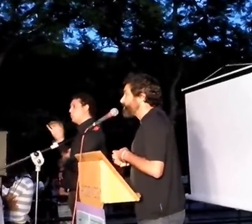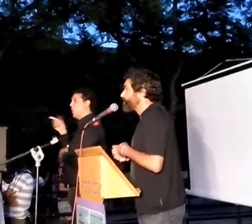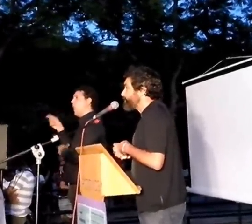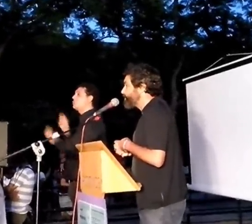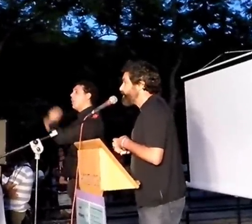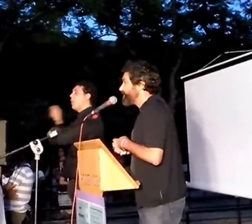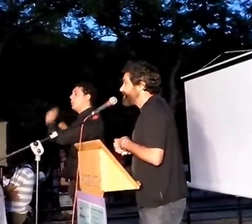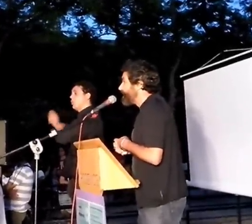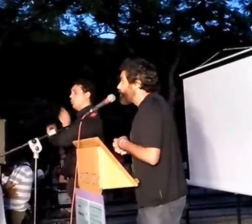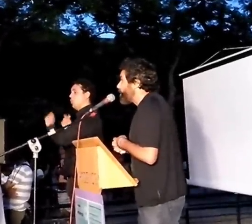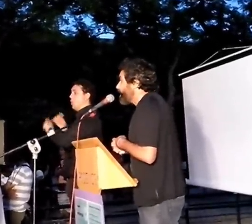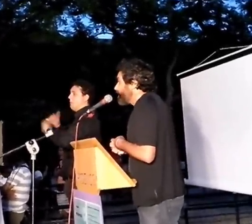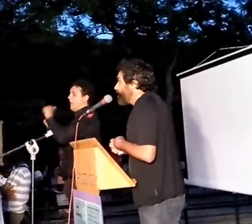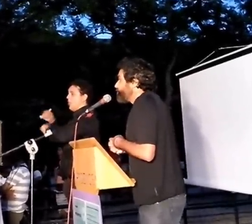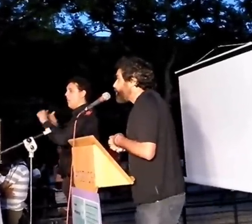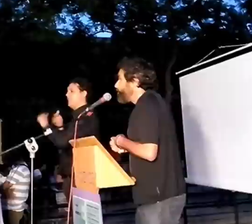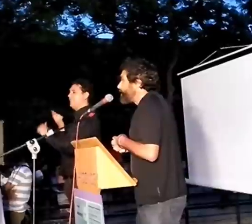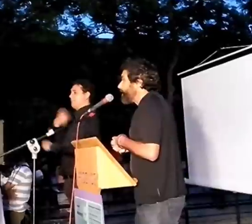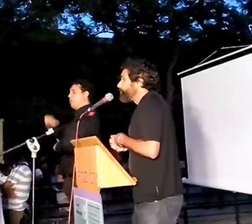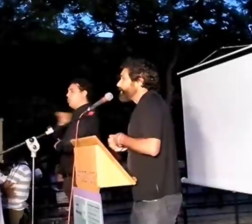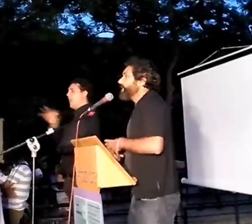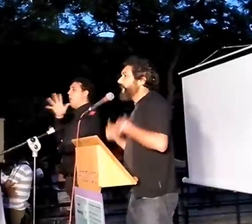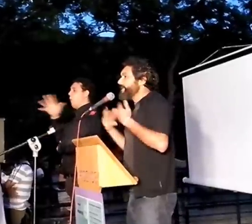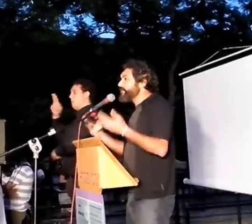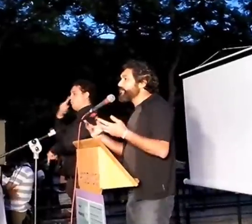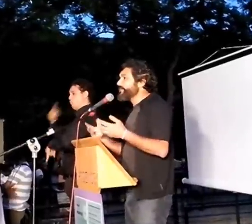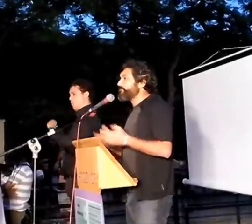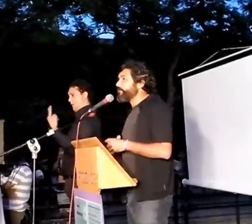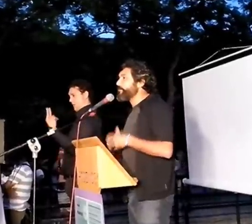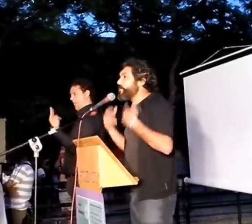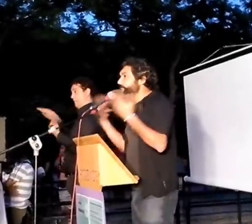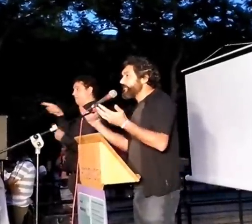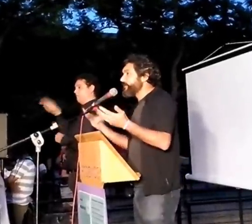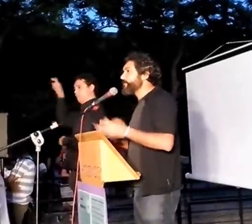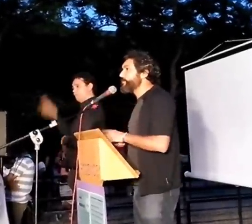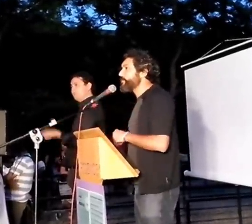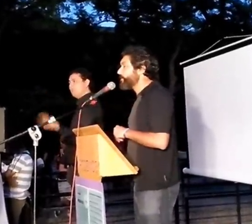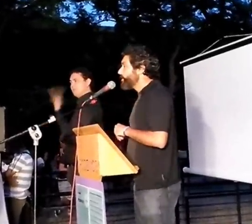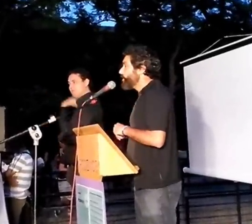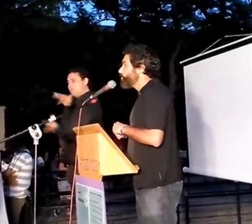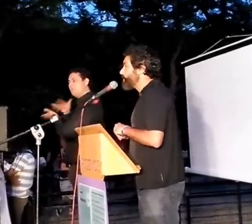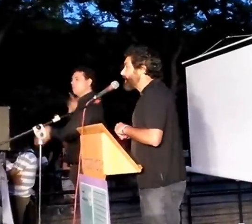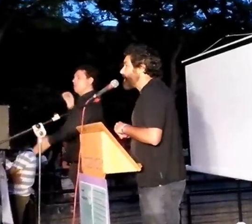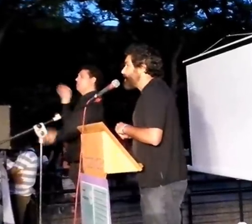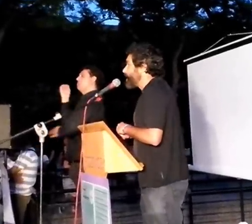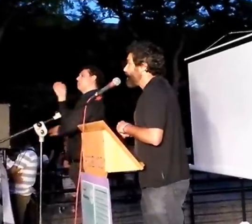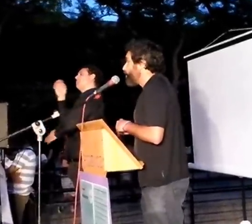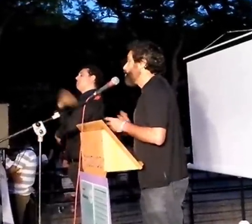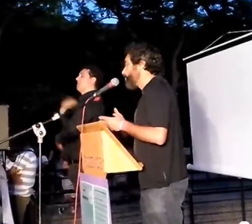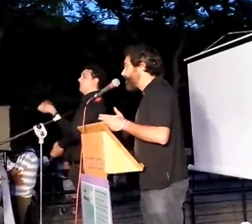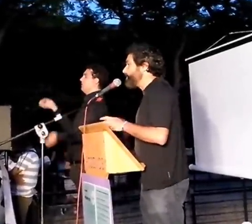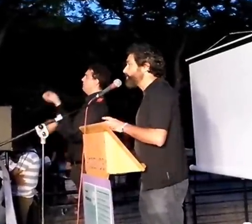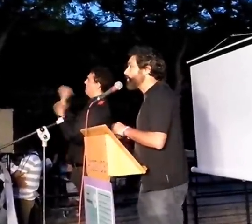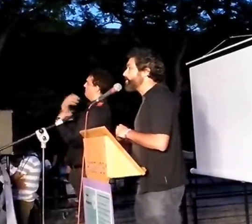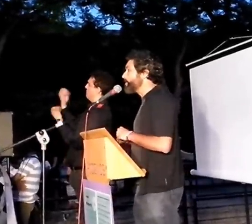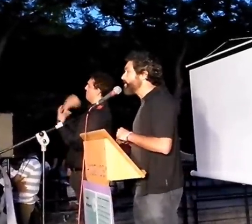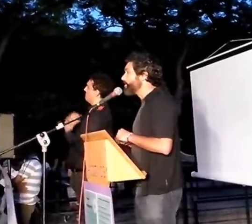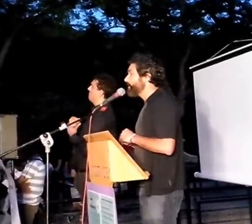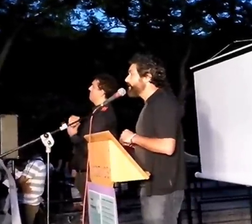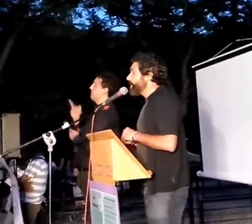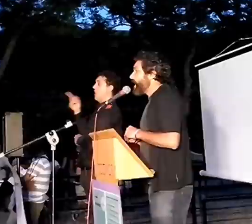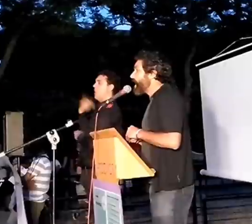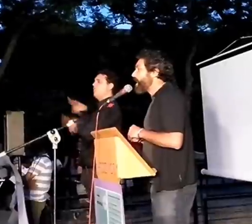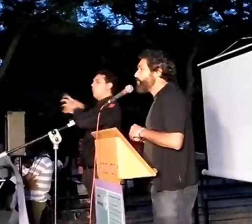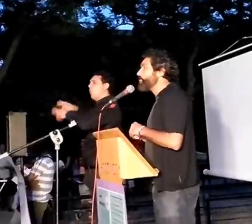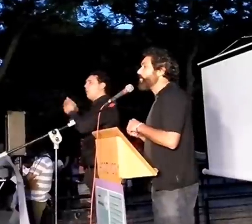de Operadores Españoles de Agua Pública. Allí nos informó, hizo una pequeña o gran